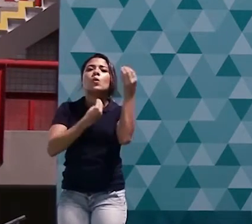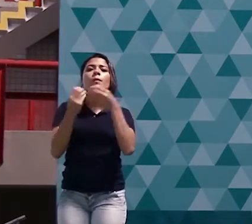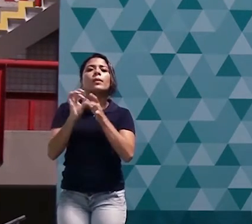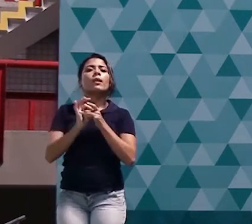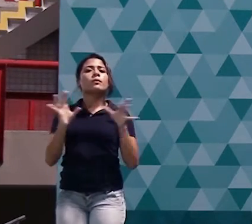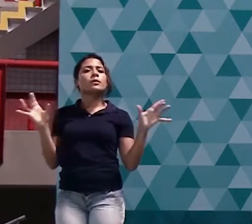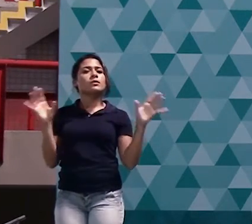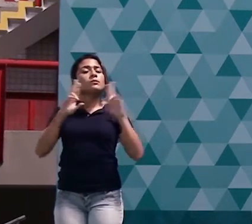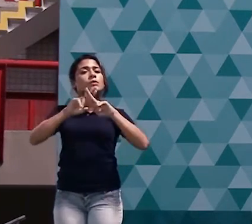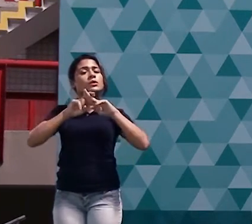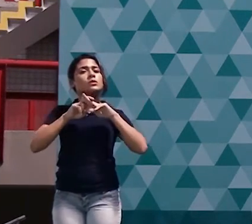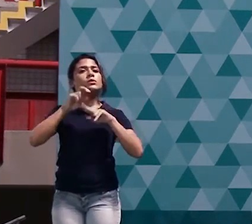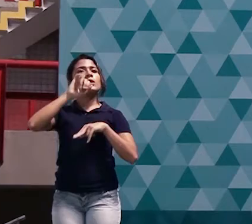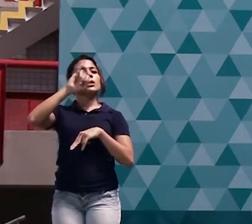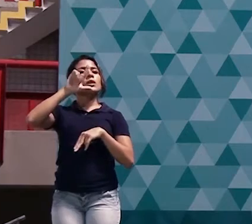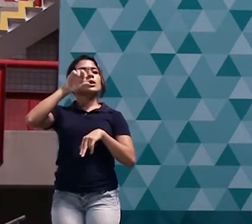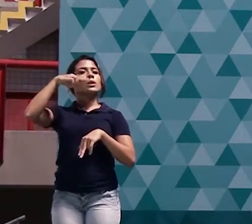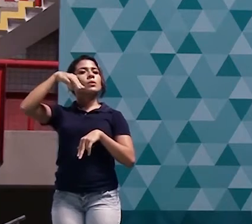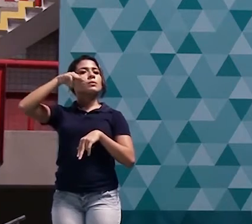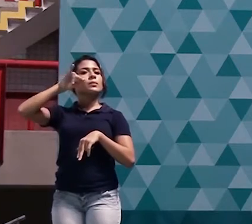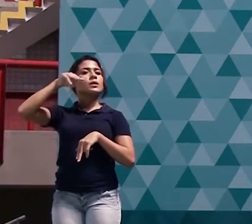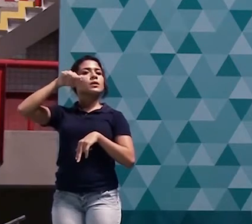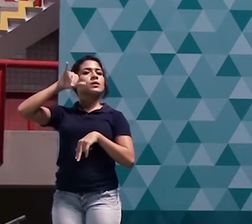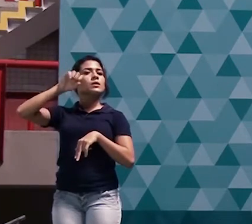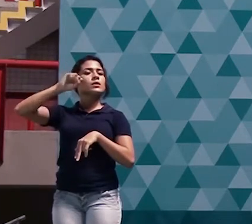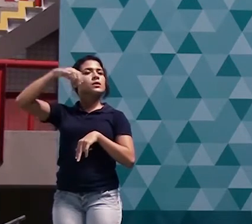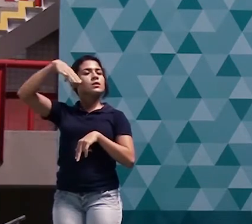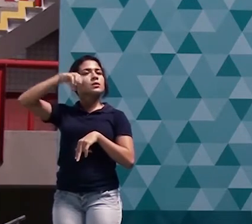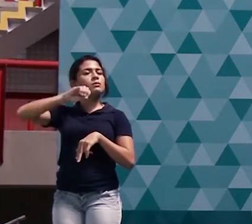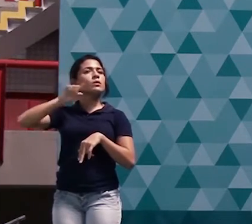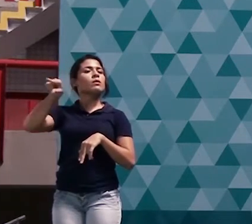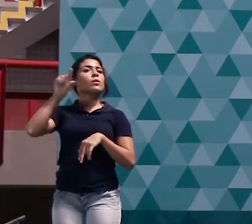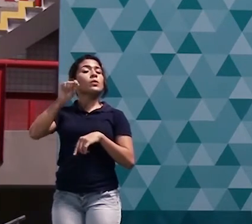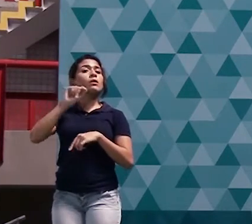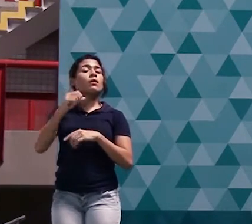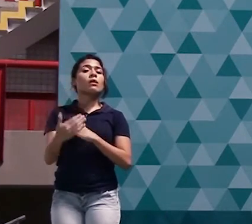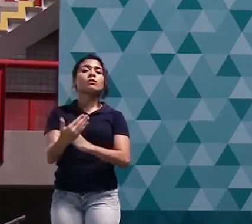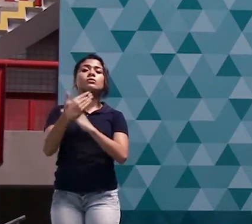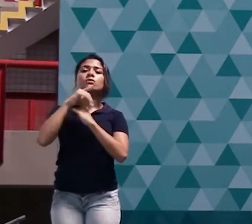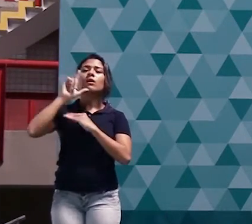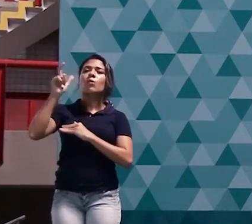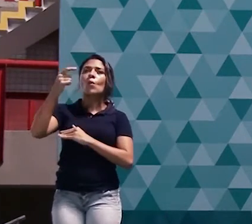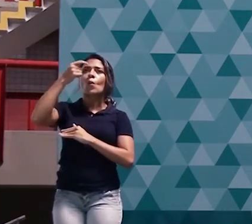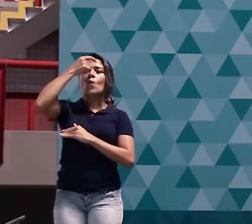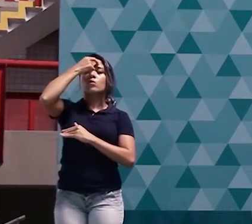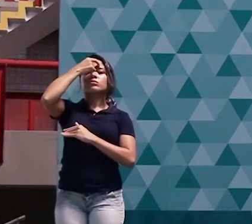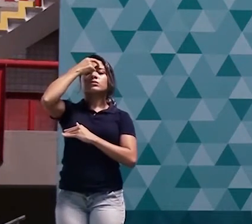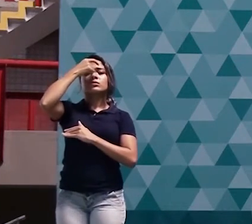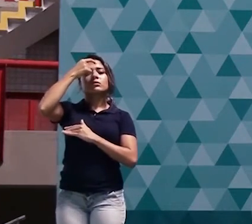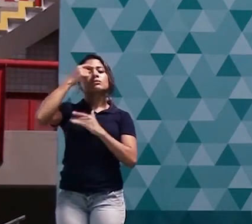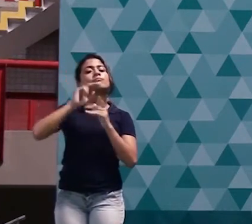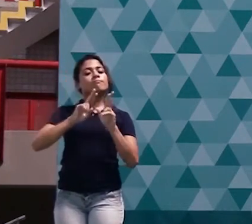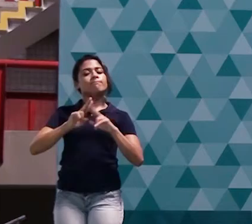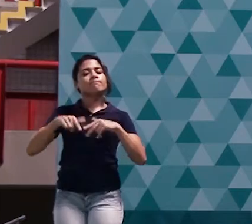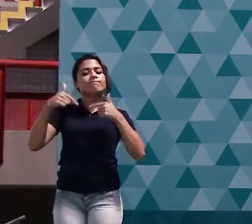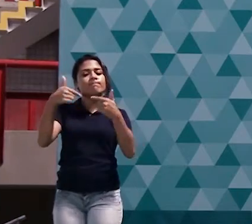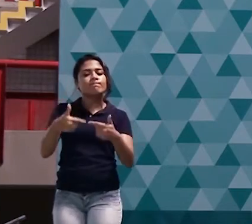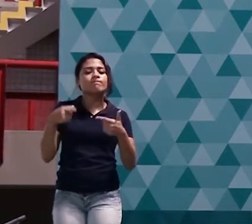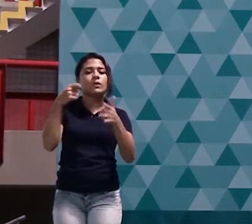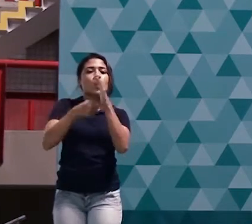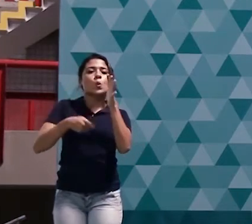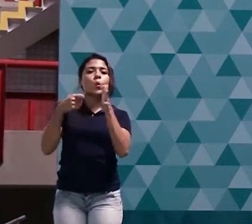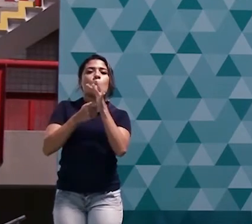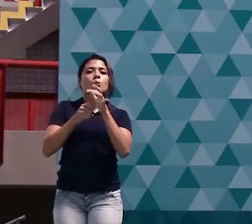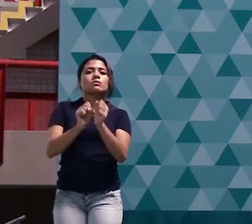ideias do iluminismo se viram como conscientização, base de conscientização para essa luta de